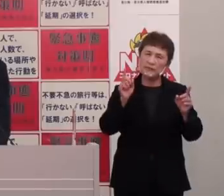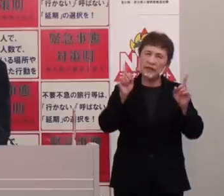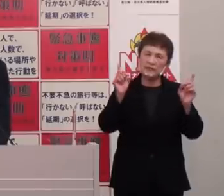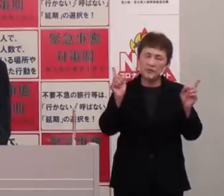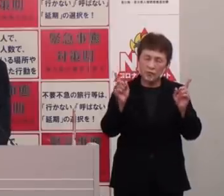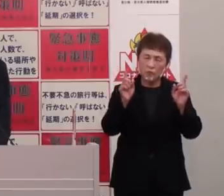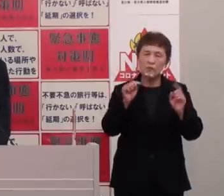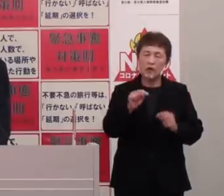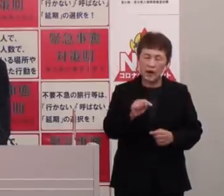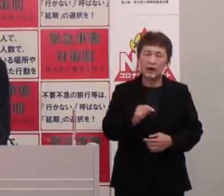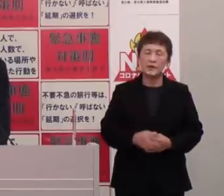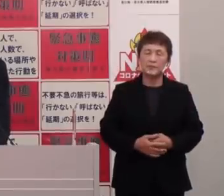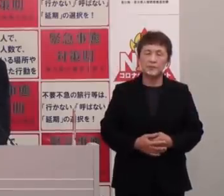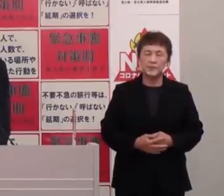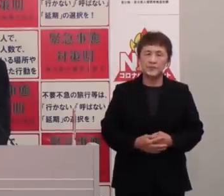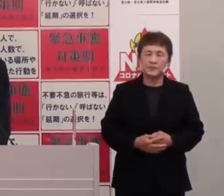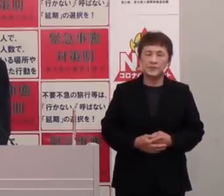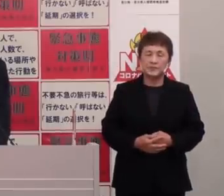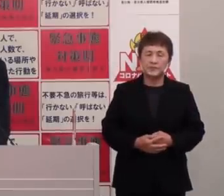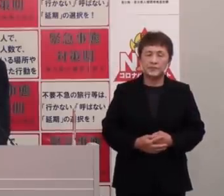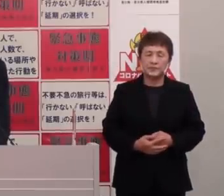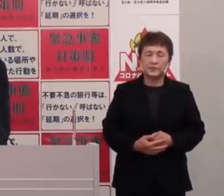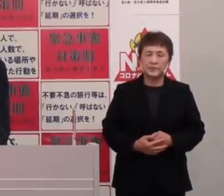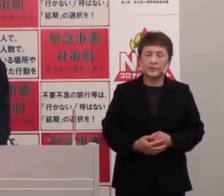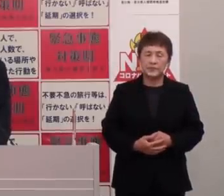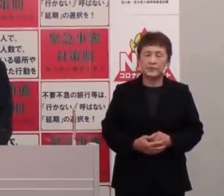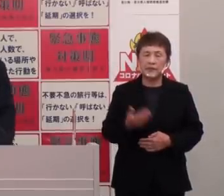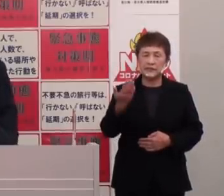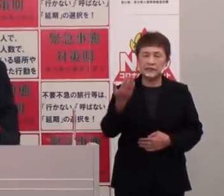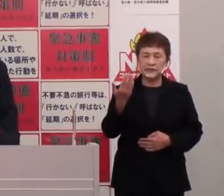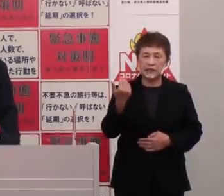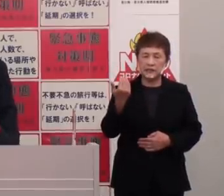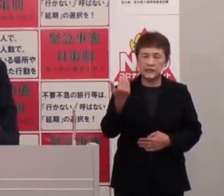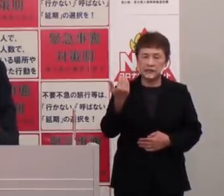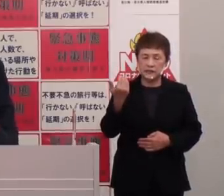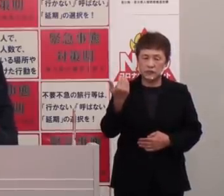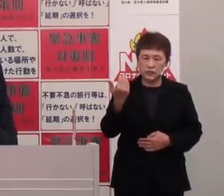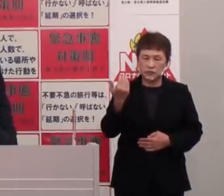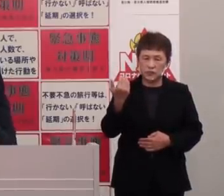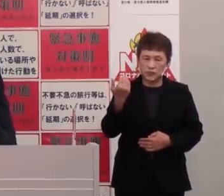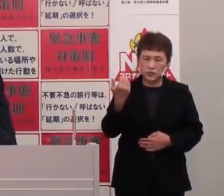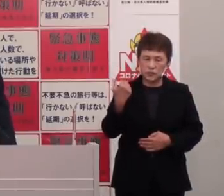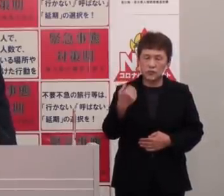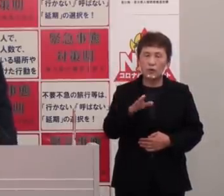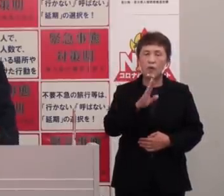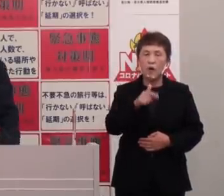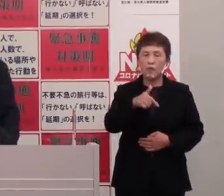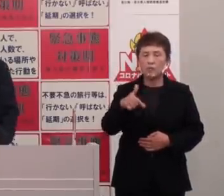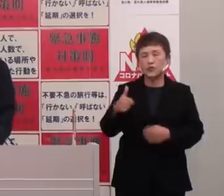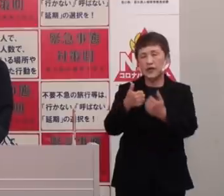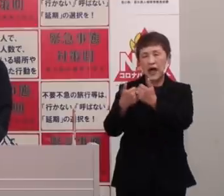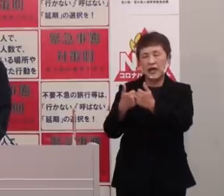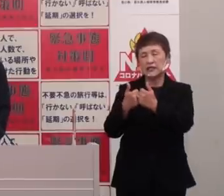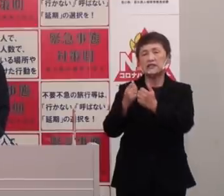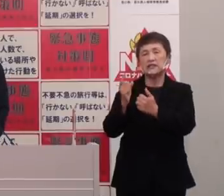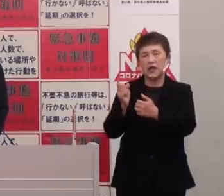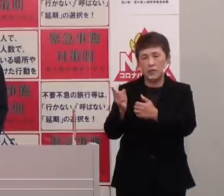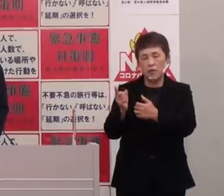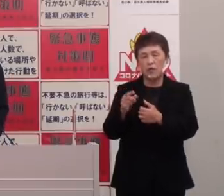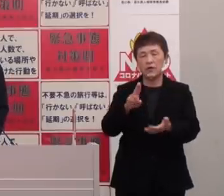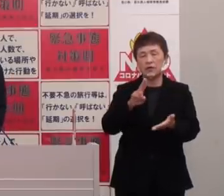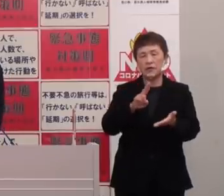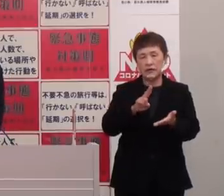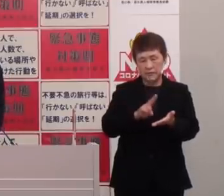につきましてはですね、先日の 対策本部会議でも決